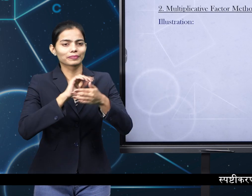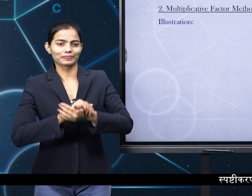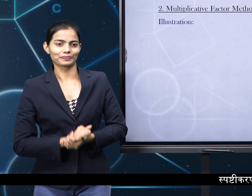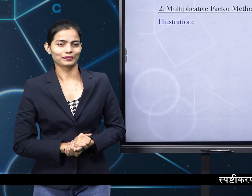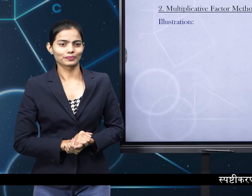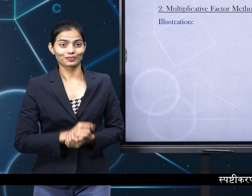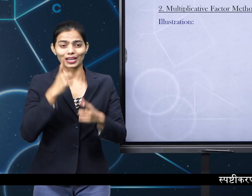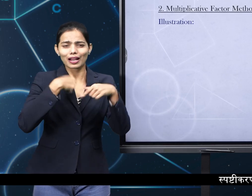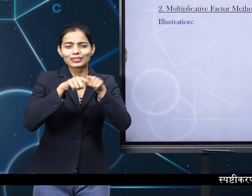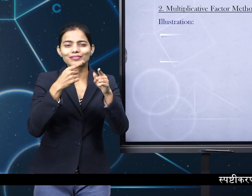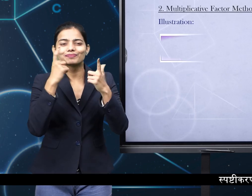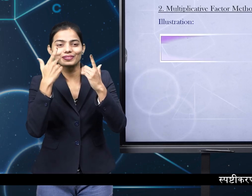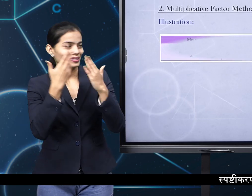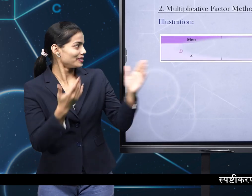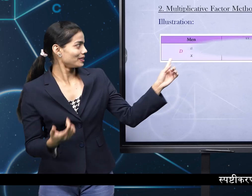स्पष्टीकरण.